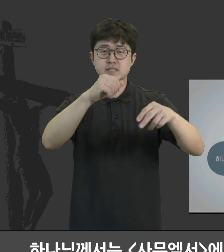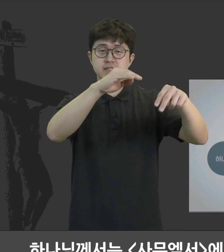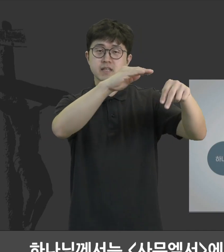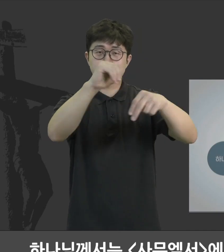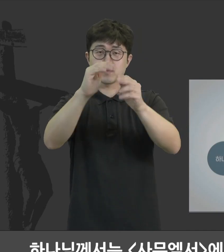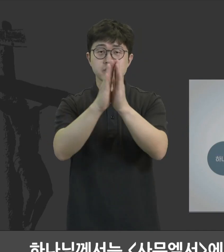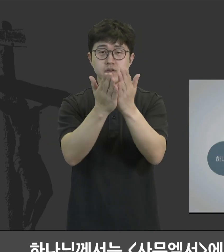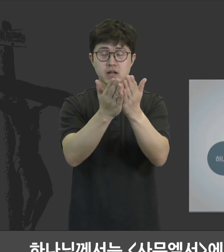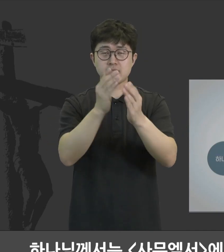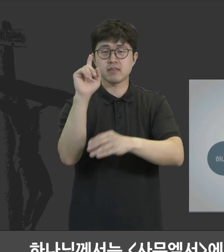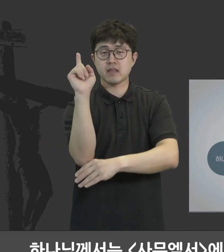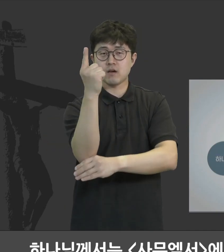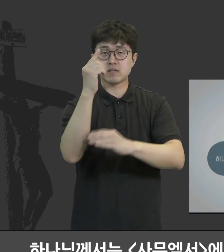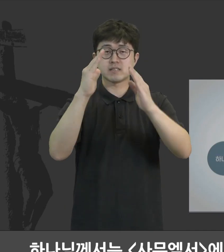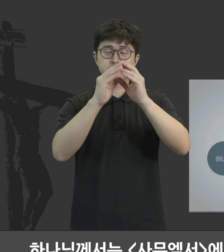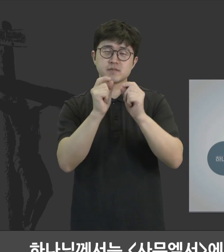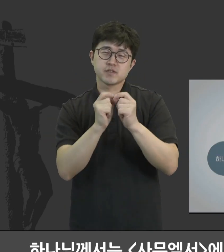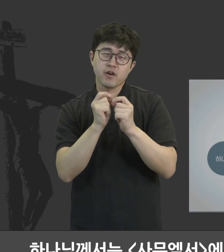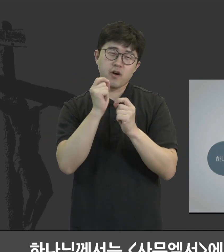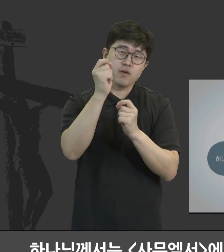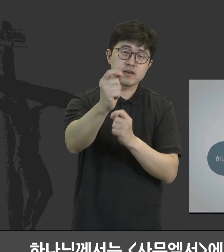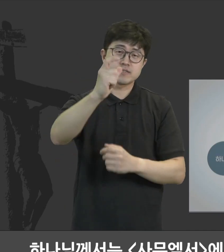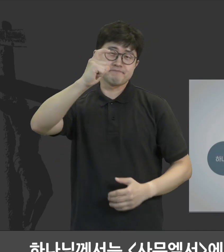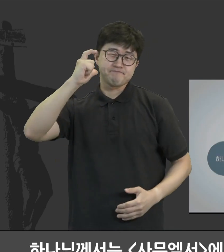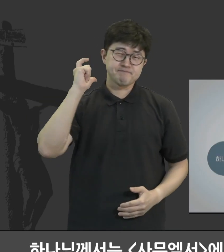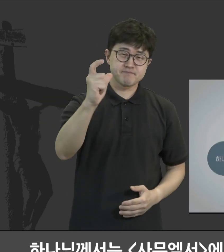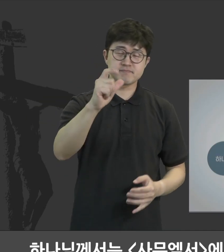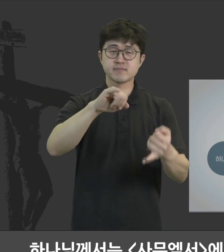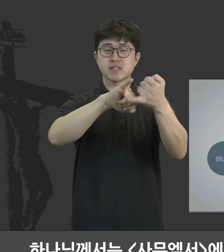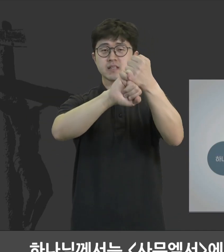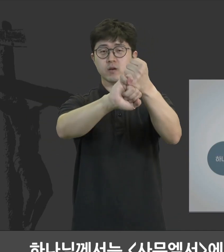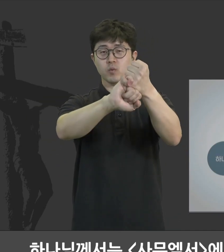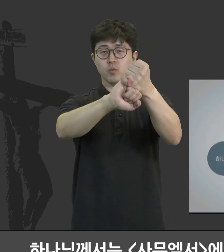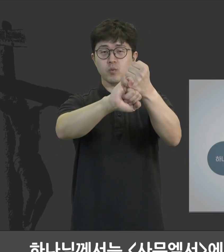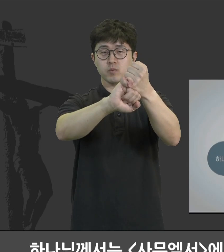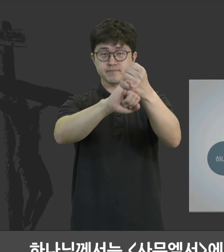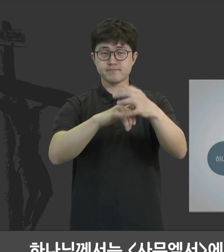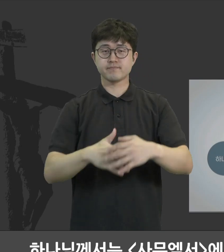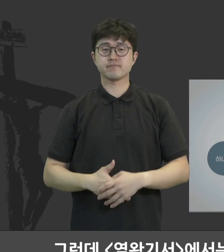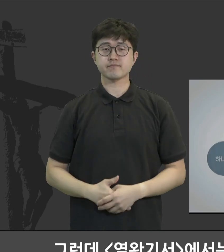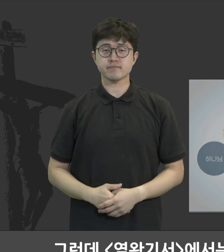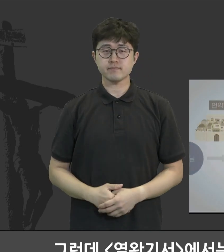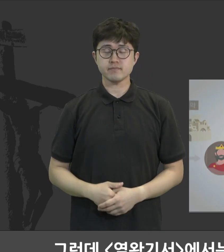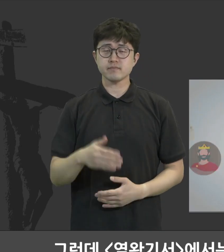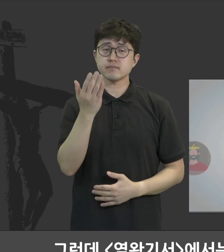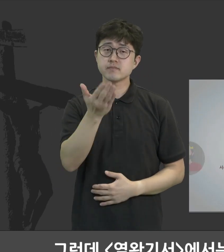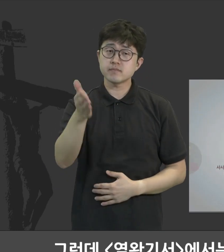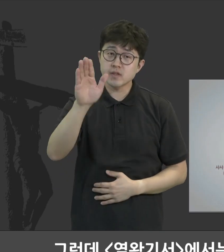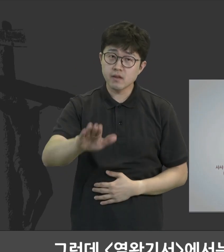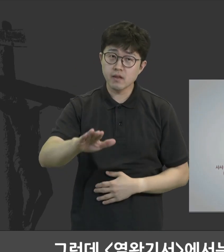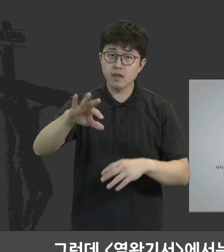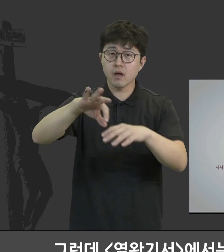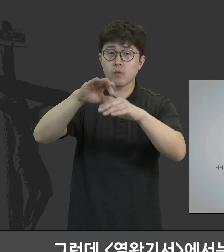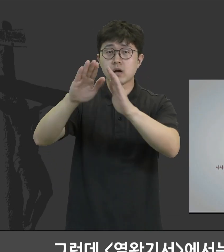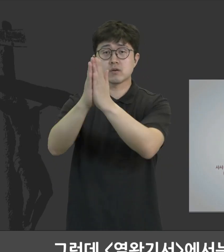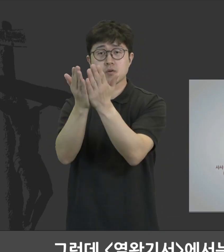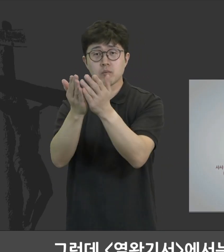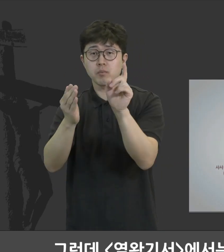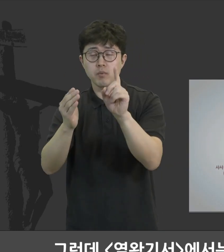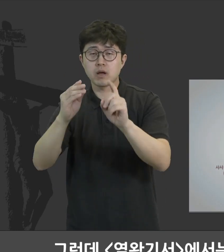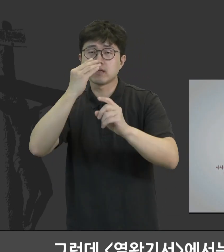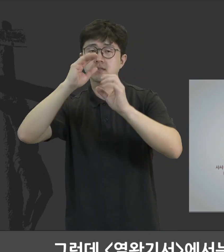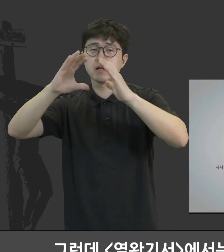하나님께서는 사무엘서에서 다윗의 집을 영원히 견고하게 하신다고 약속하셨습니다. 그런데 열왕기서에서는